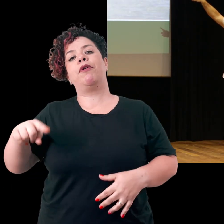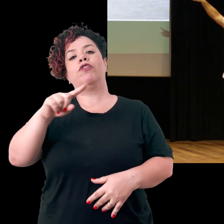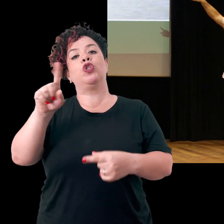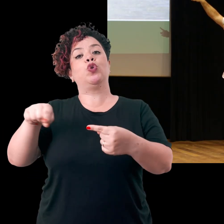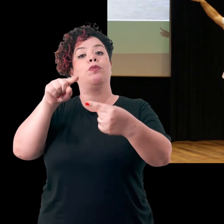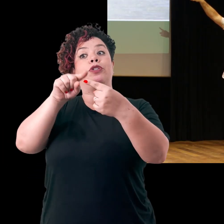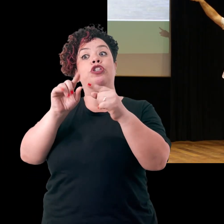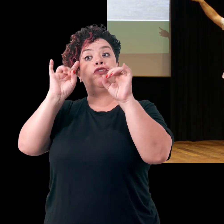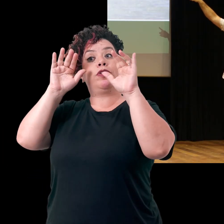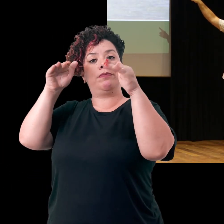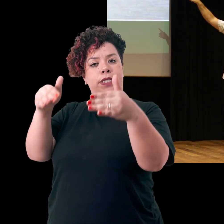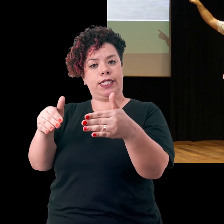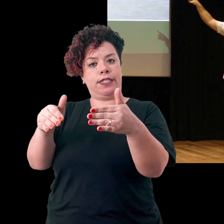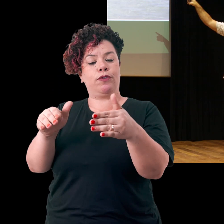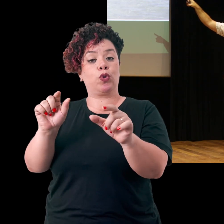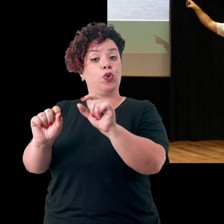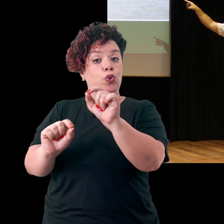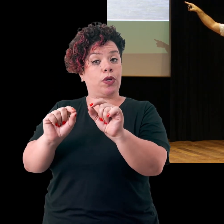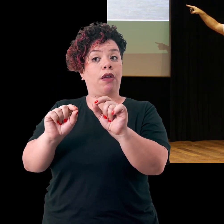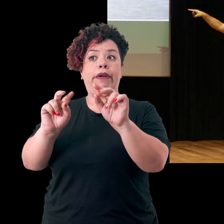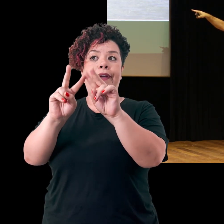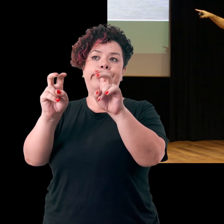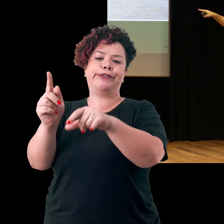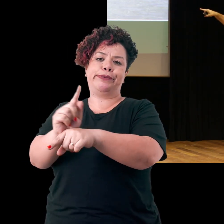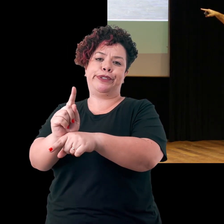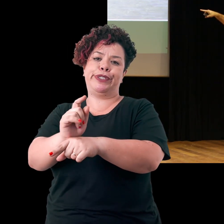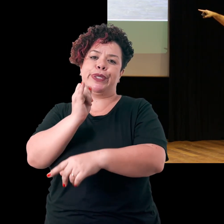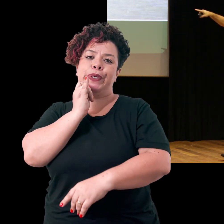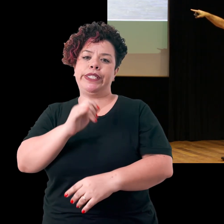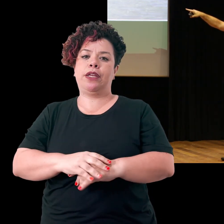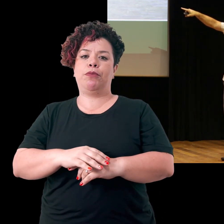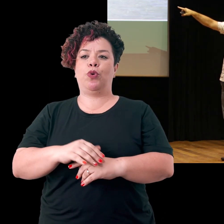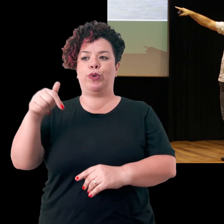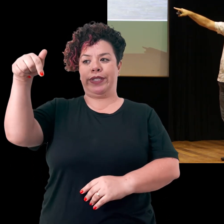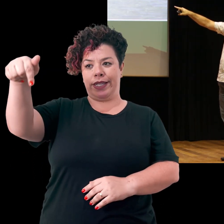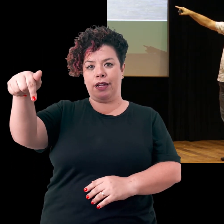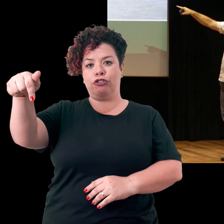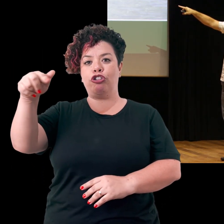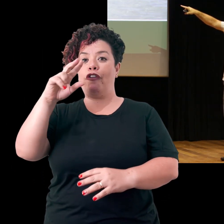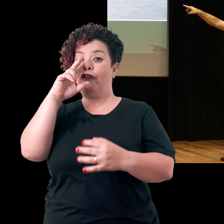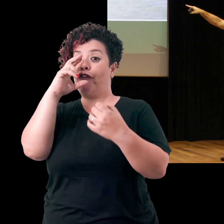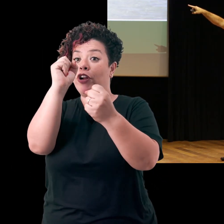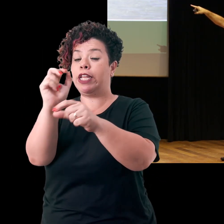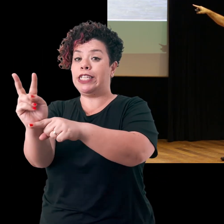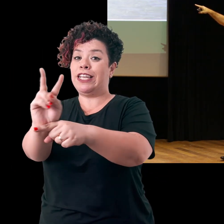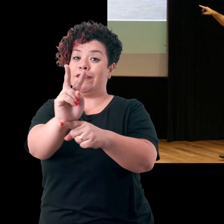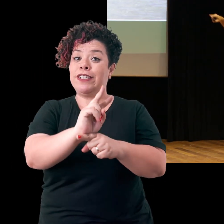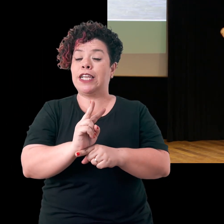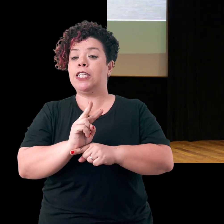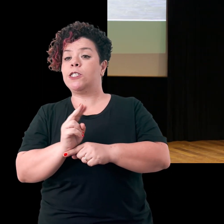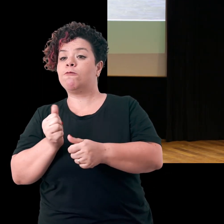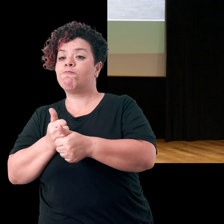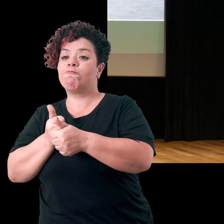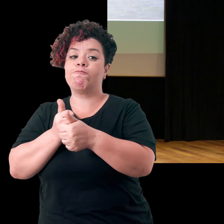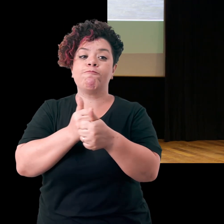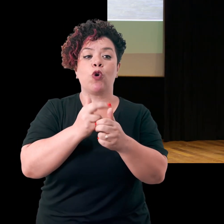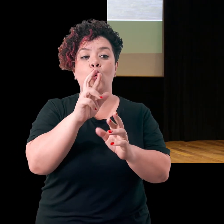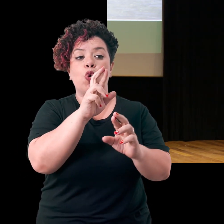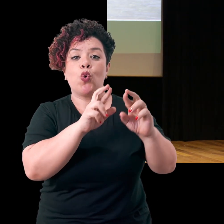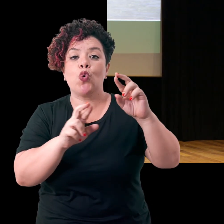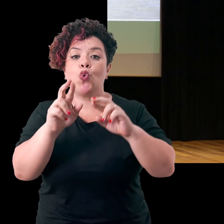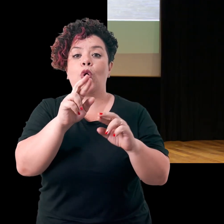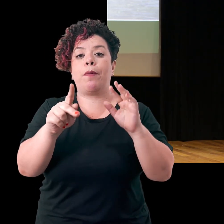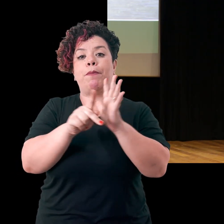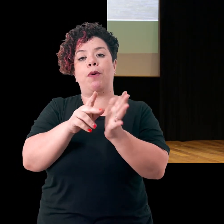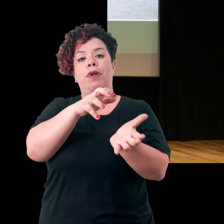objetivos específicos que estão muito relacionados à gestão. Por exemplo, o 7, fortalecer a fiscalização e monitoramento de empreendimentos